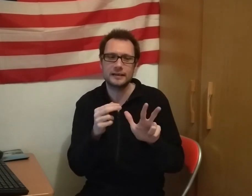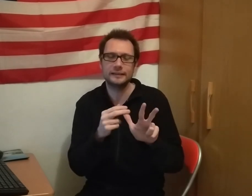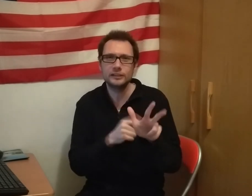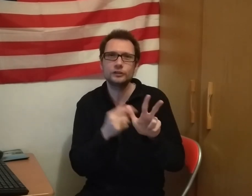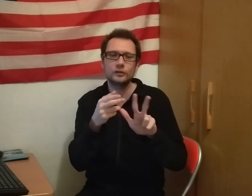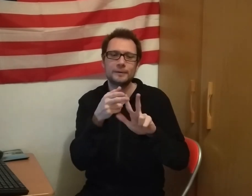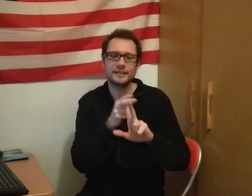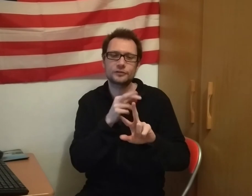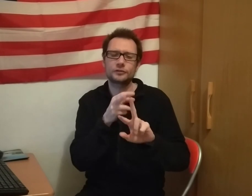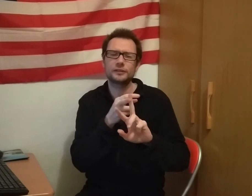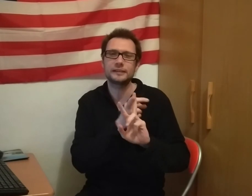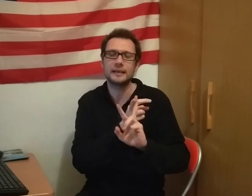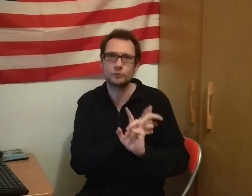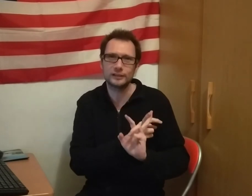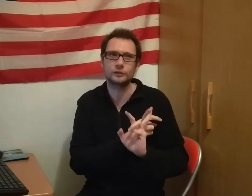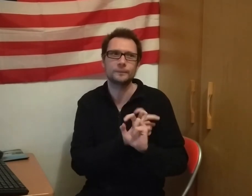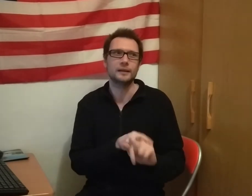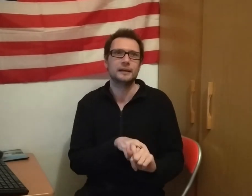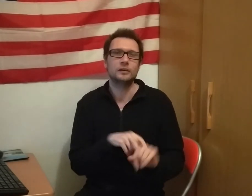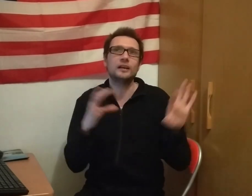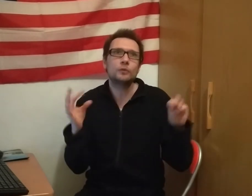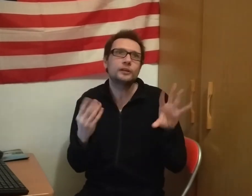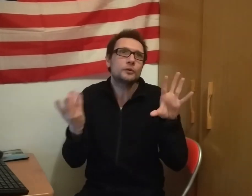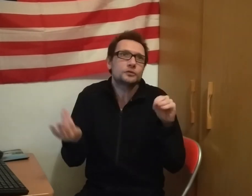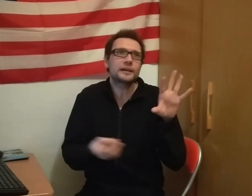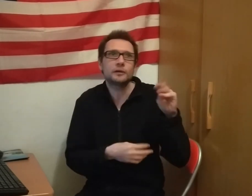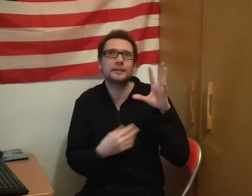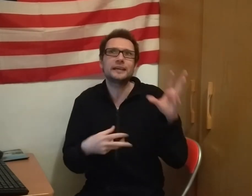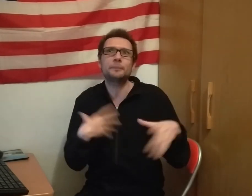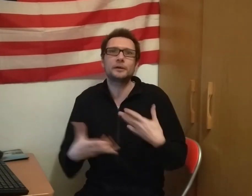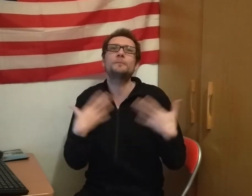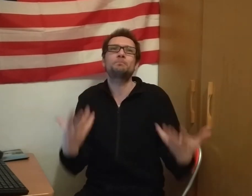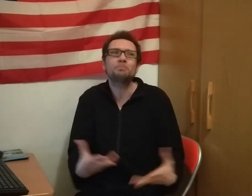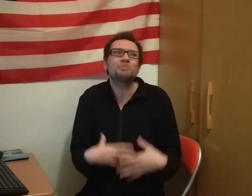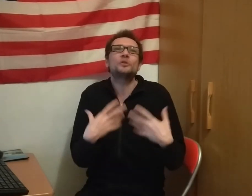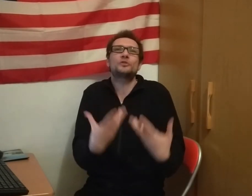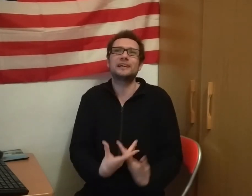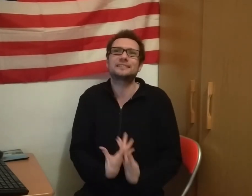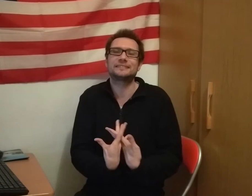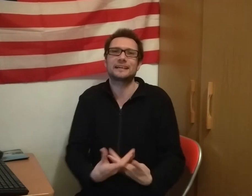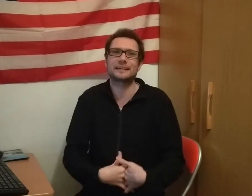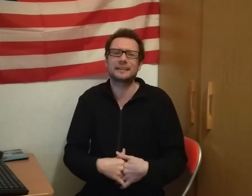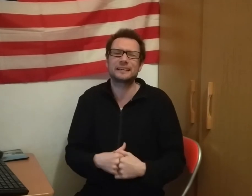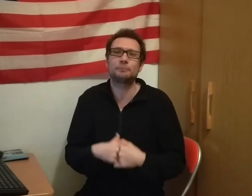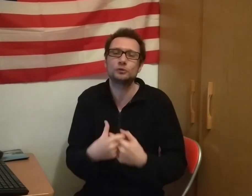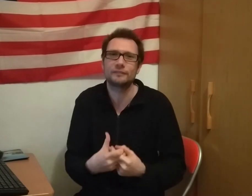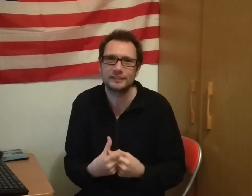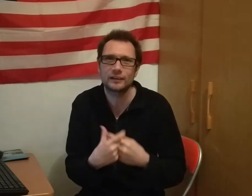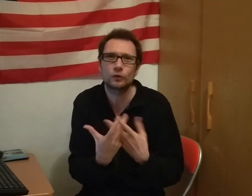el niño, el payaso y el abuelito. Lo del abuelito me gustaría una idea, pero no sé hasta qué punto la